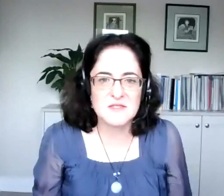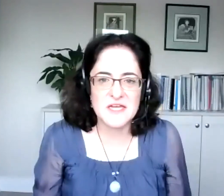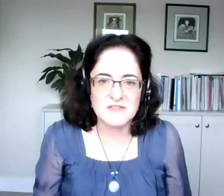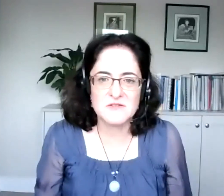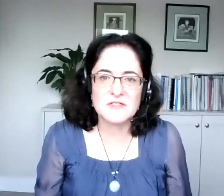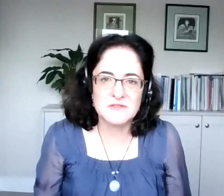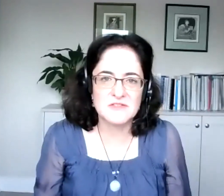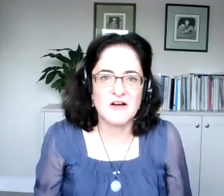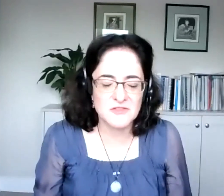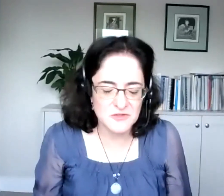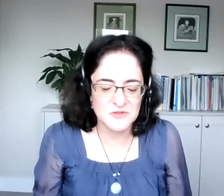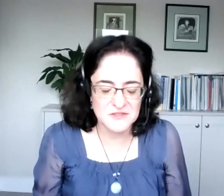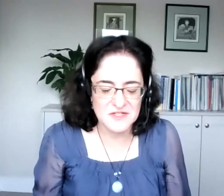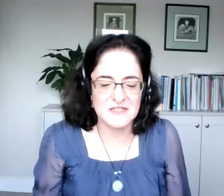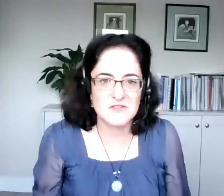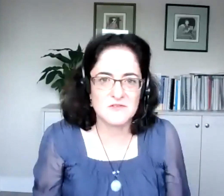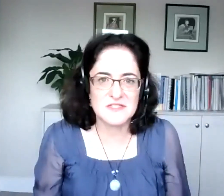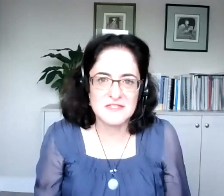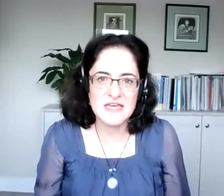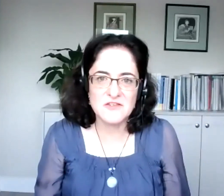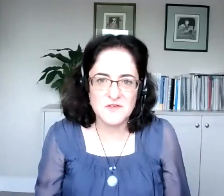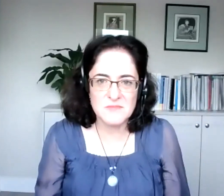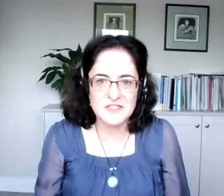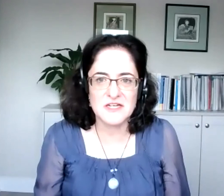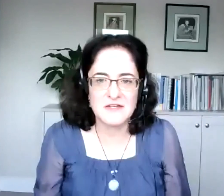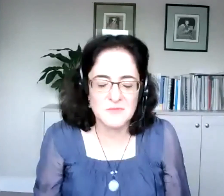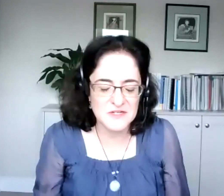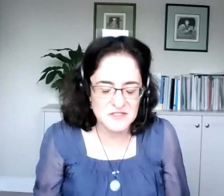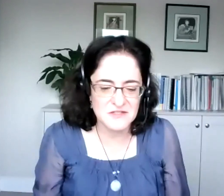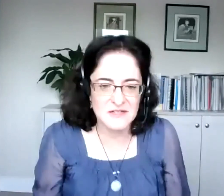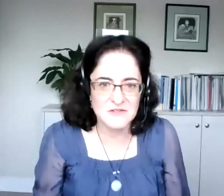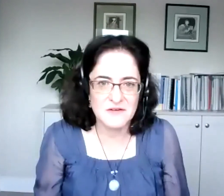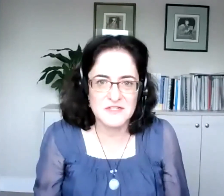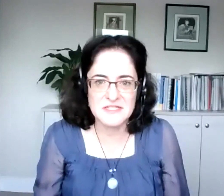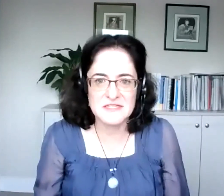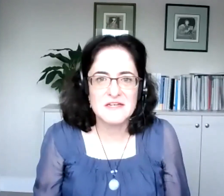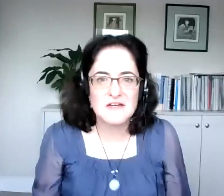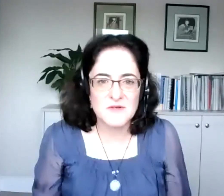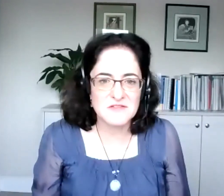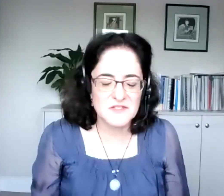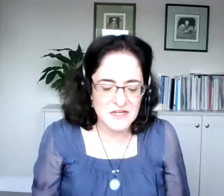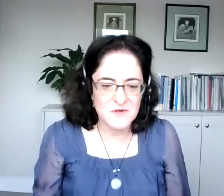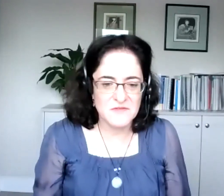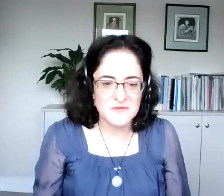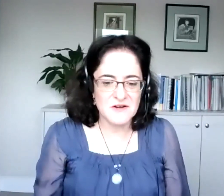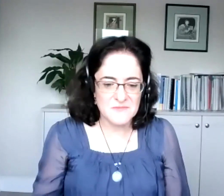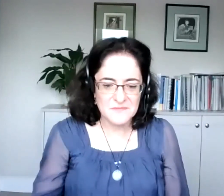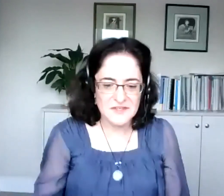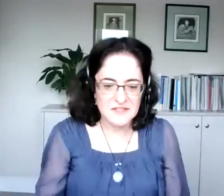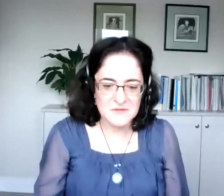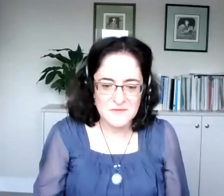pour faire progresser effectivement la petite enfance et une éducation inclusive et de